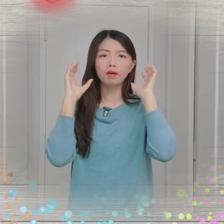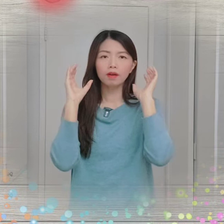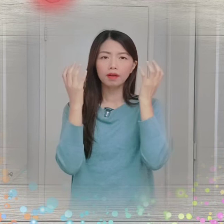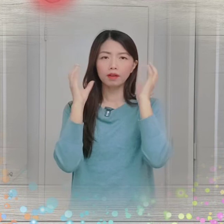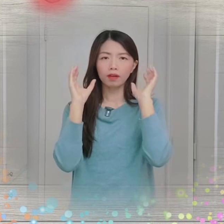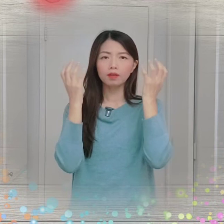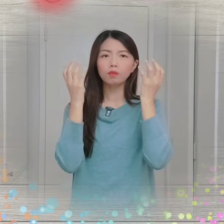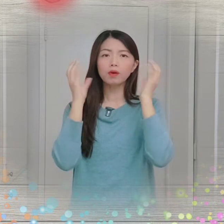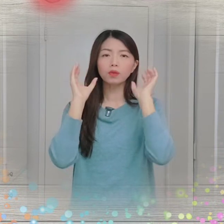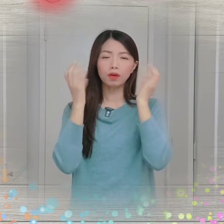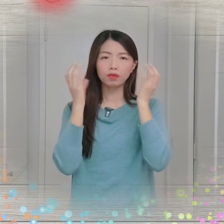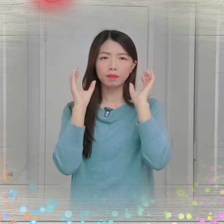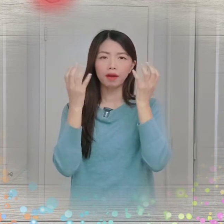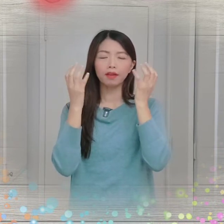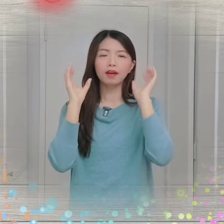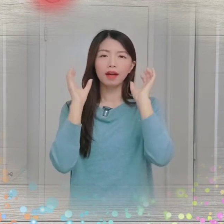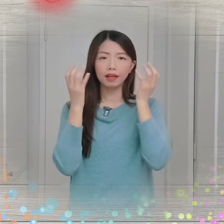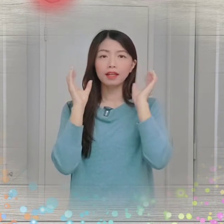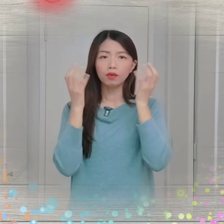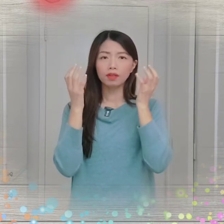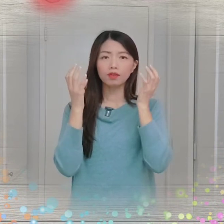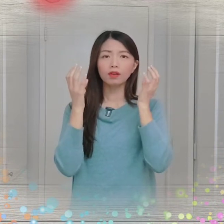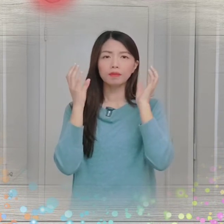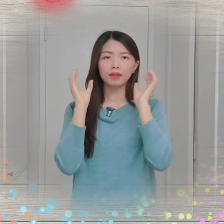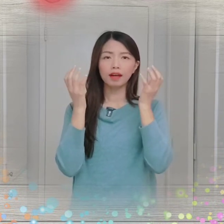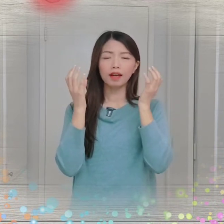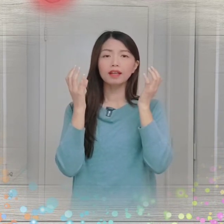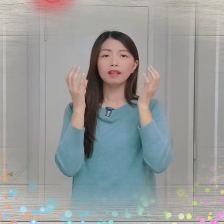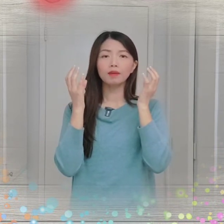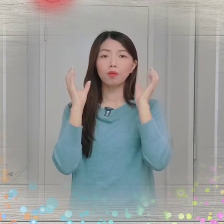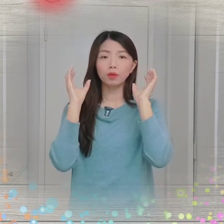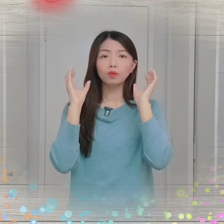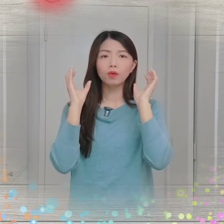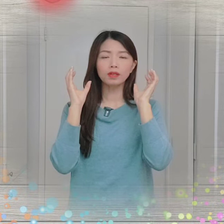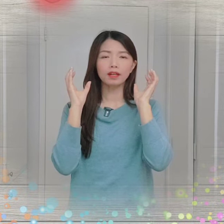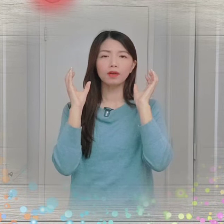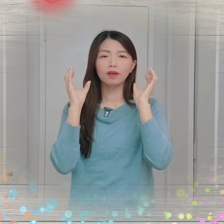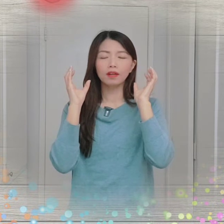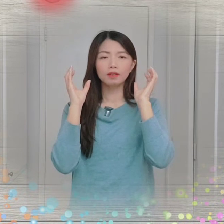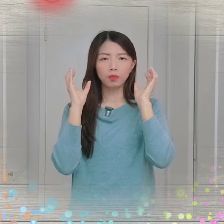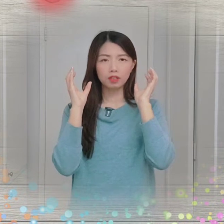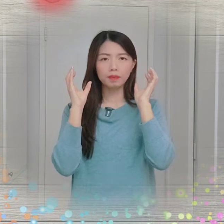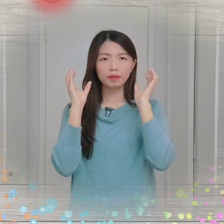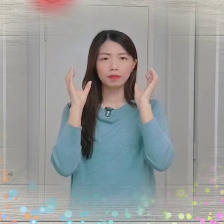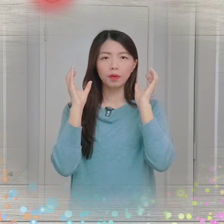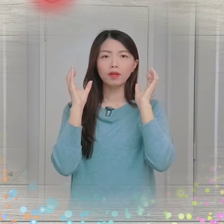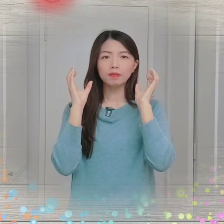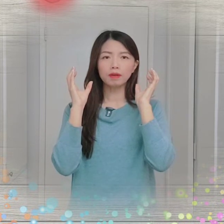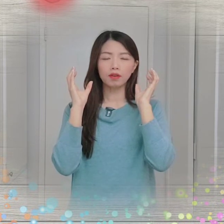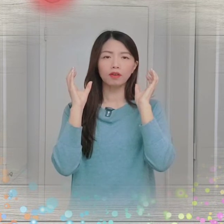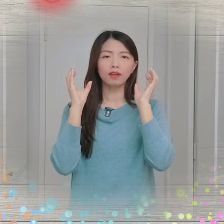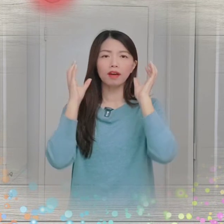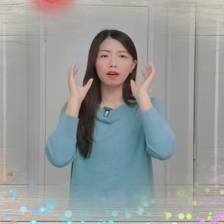옆에서 이렇게 손목을 돌려주시면 아기라고 하는 뜻의 수어가 됩니다. 아기들이 볼이 통통하잖아요. 그 모습을